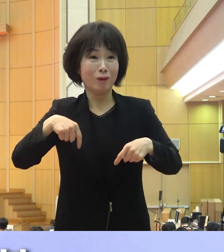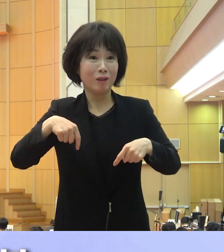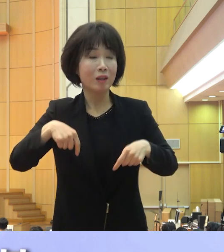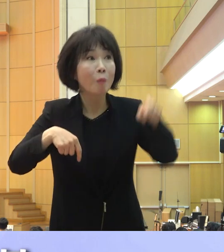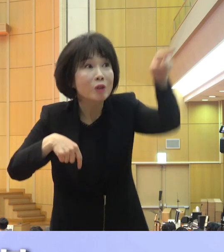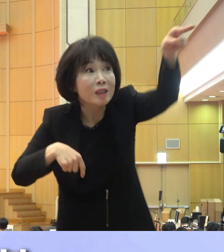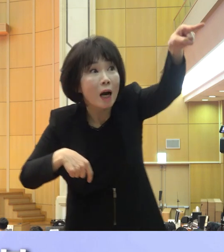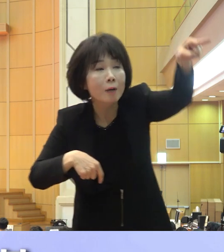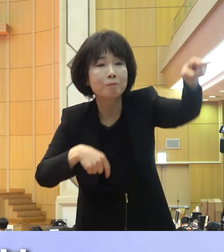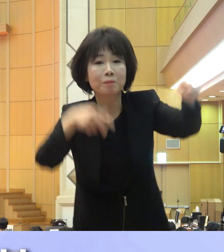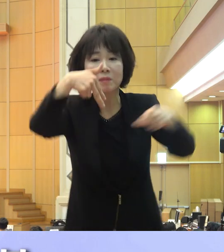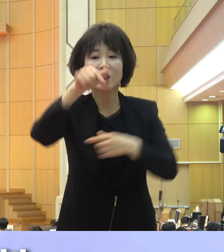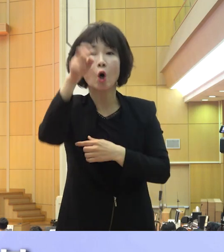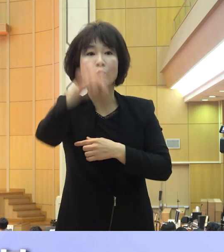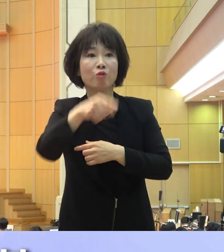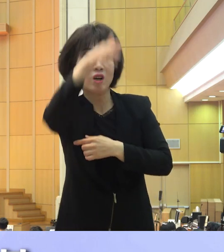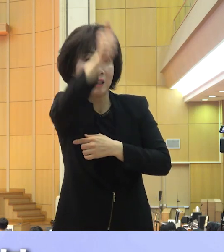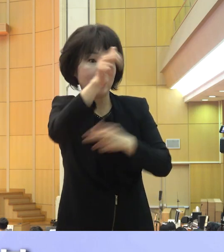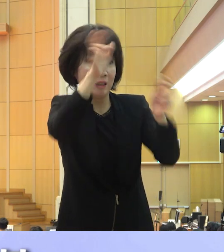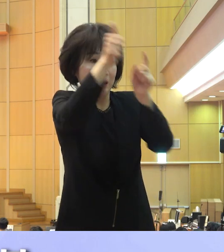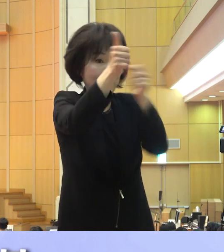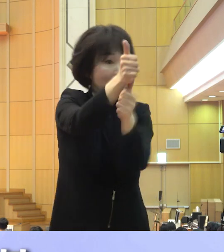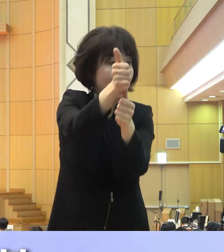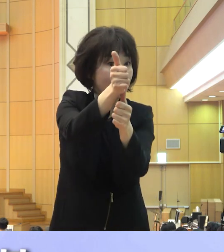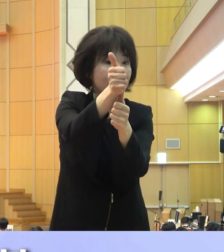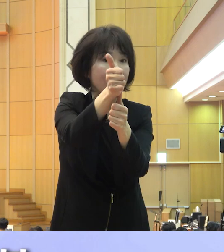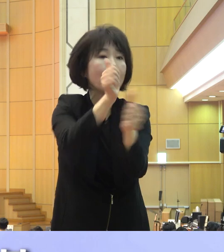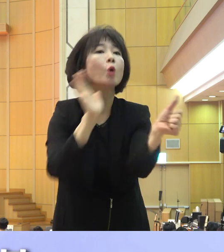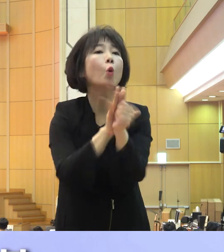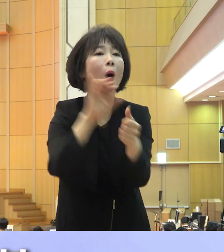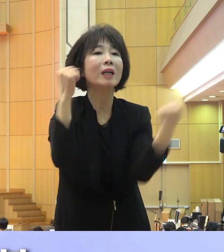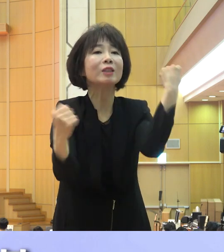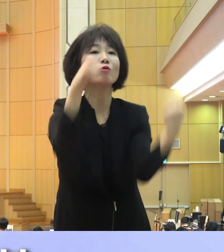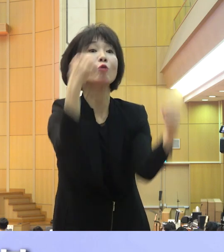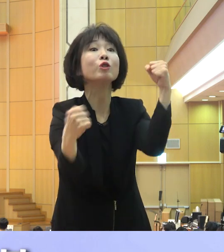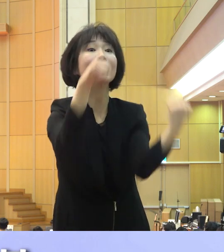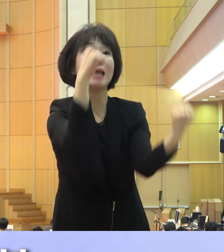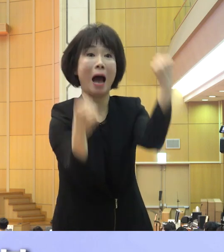전무차를 몰게 해서 전무차를 몰겠는데 한 번은